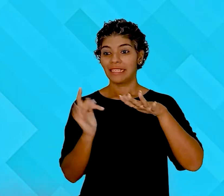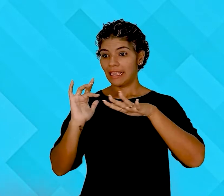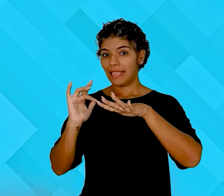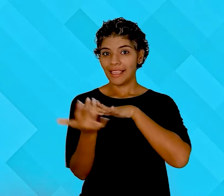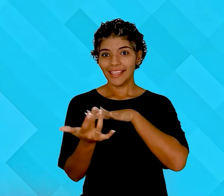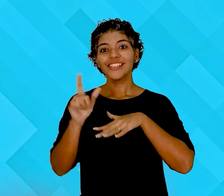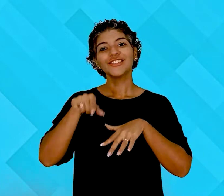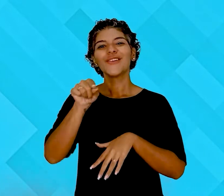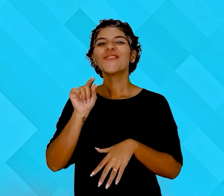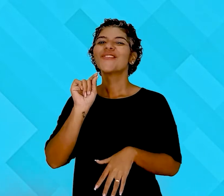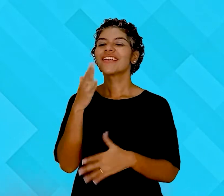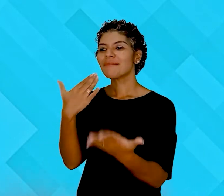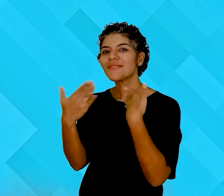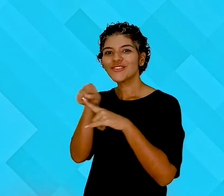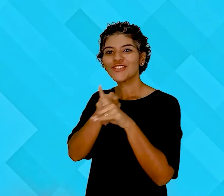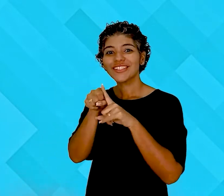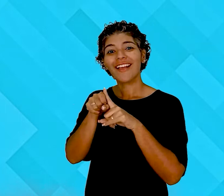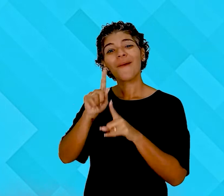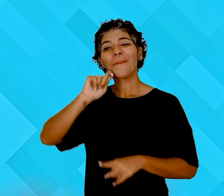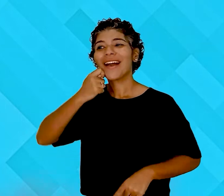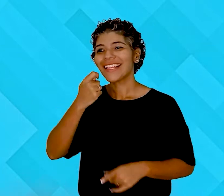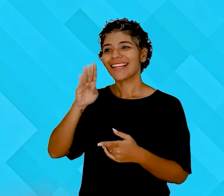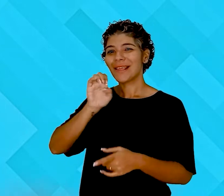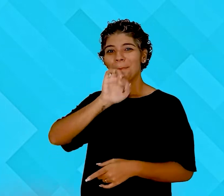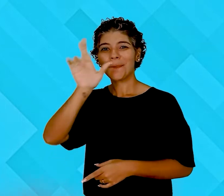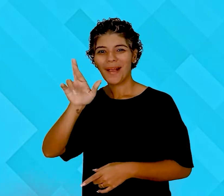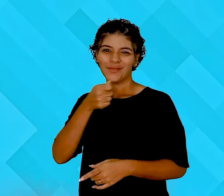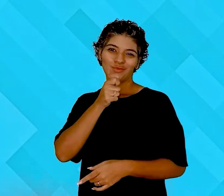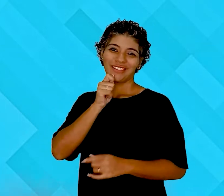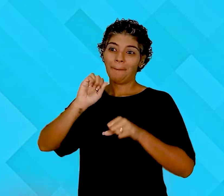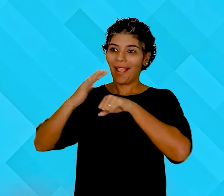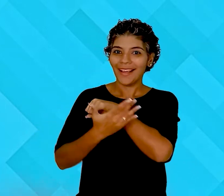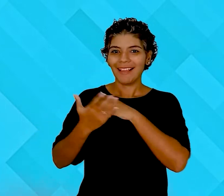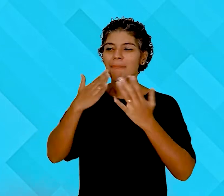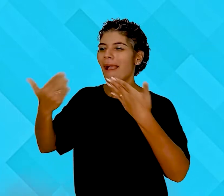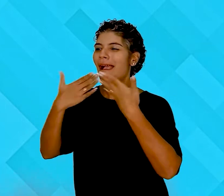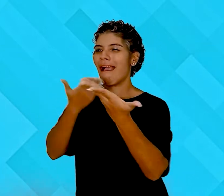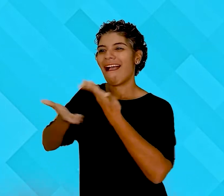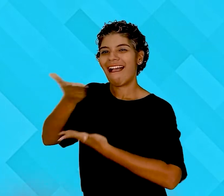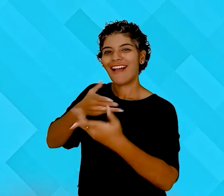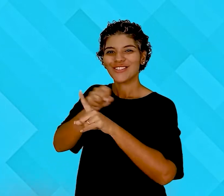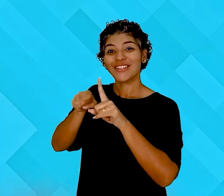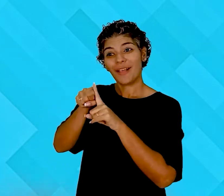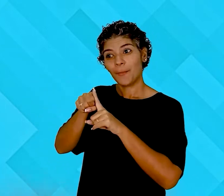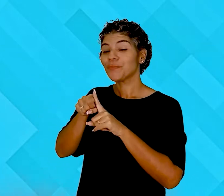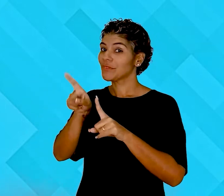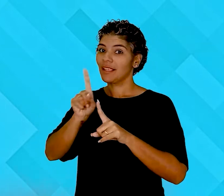padaria, é o bar, fora da pandemia. Então, a gente poder entender que a gente está falando de plataformas que